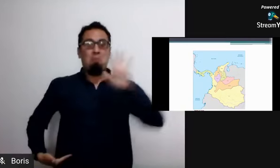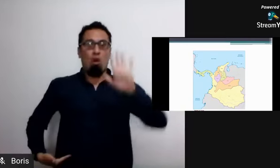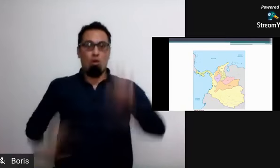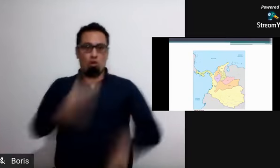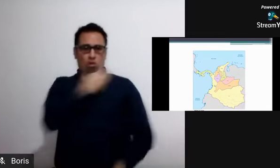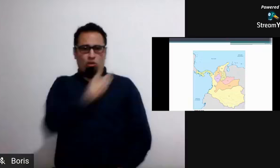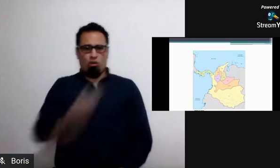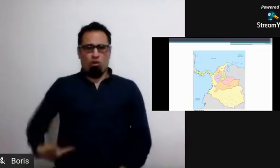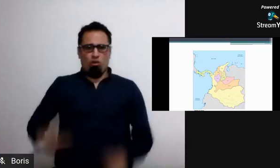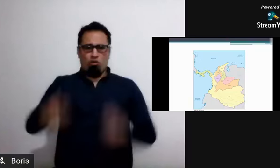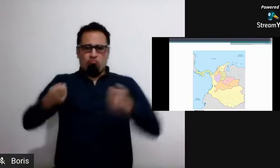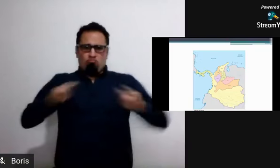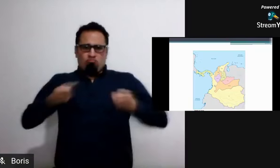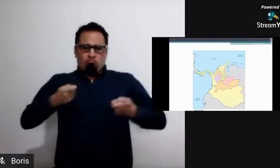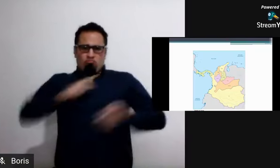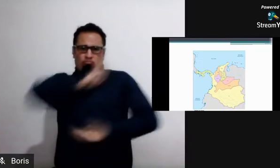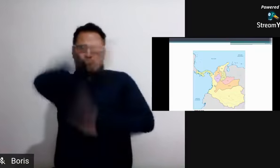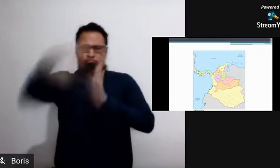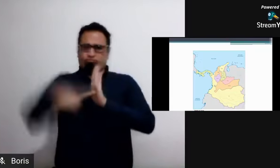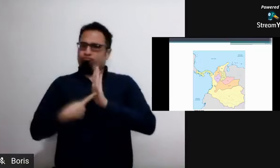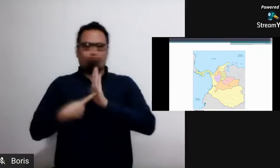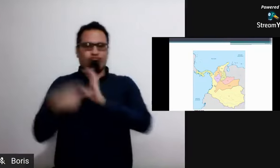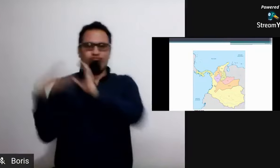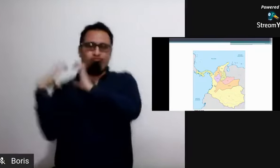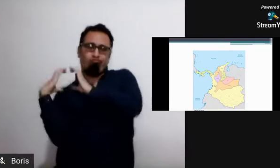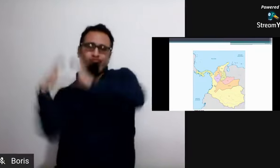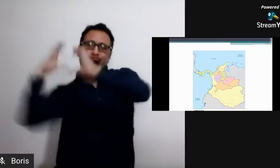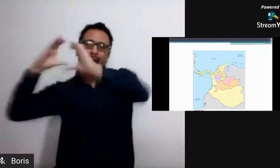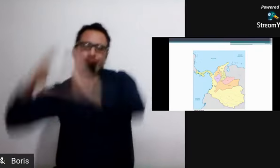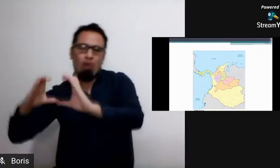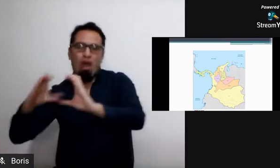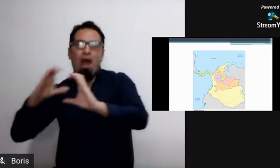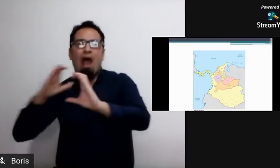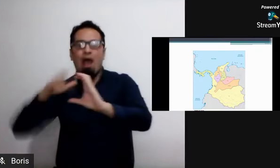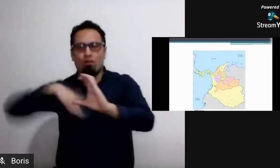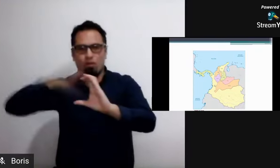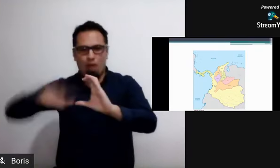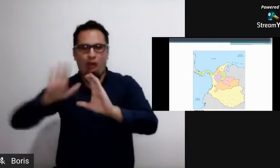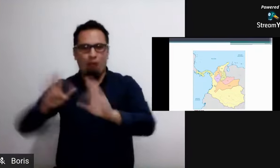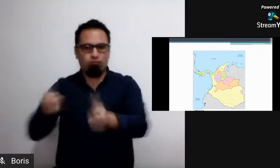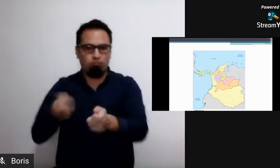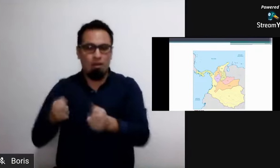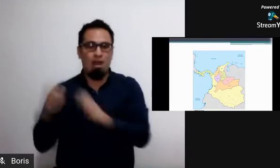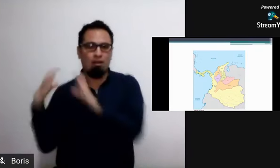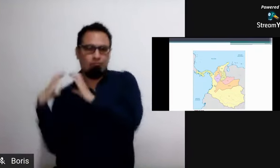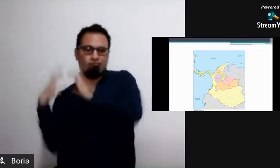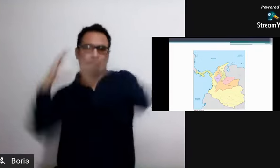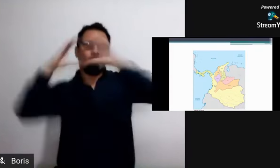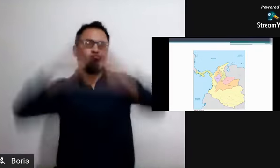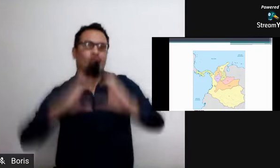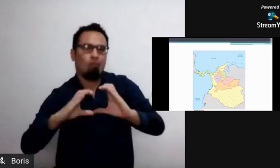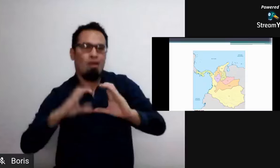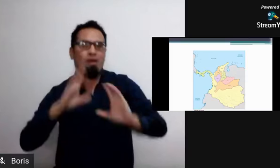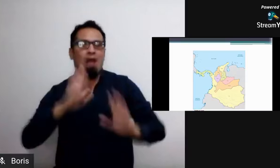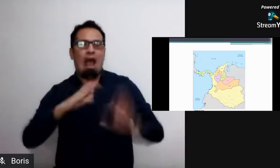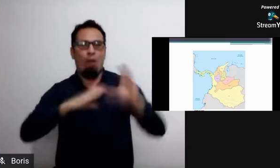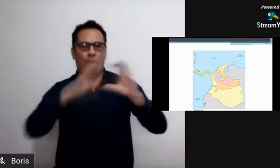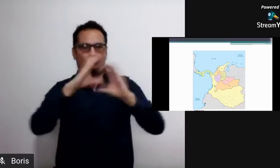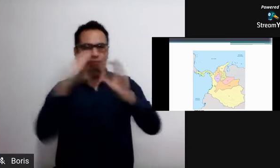las constituciones. Había un presidente, sí, pero toda la carga de estructura del Estado no